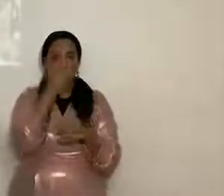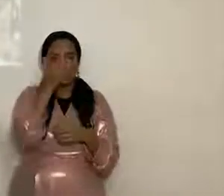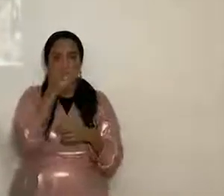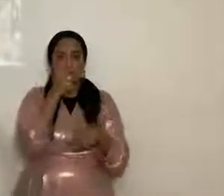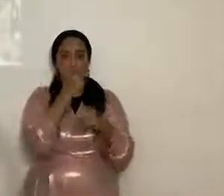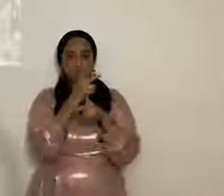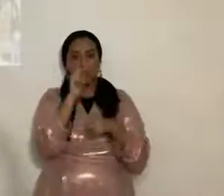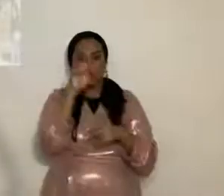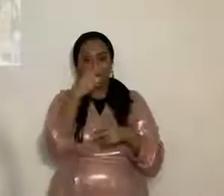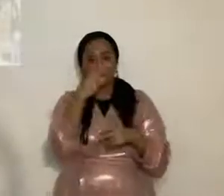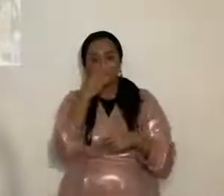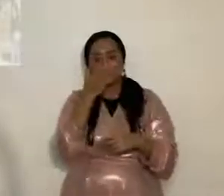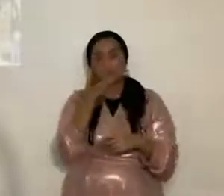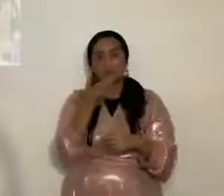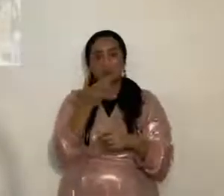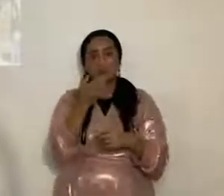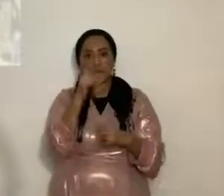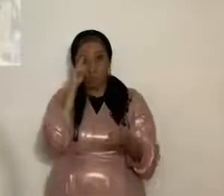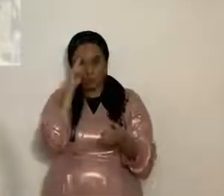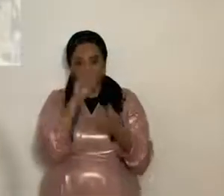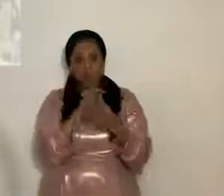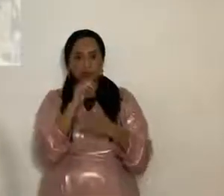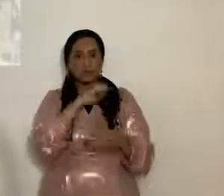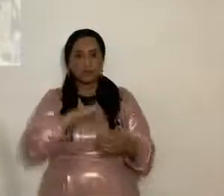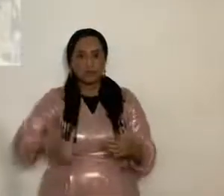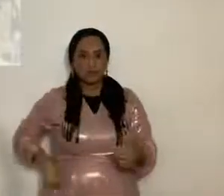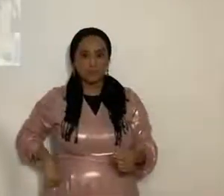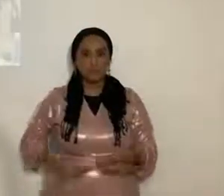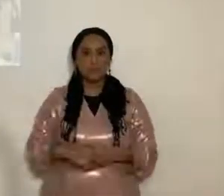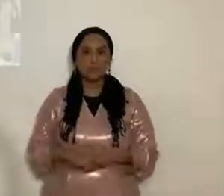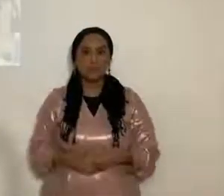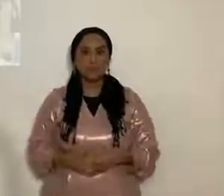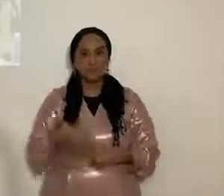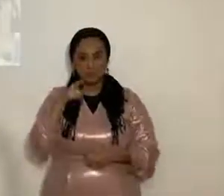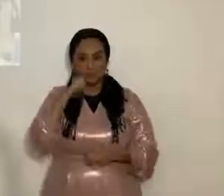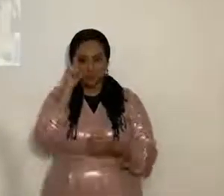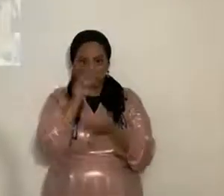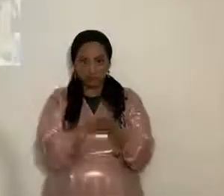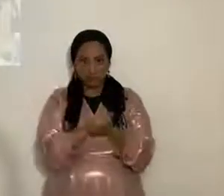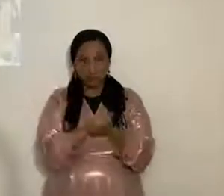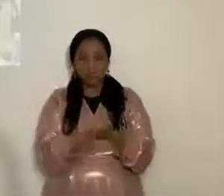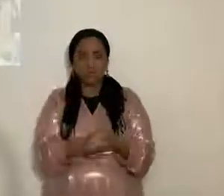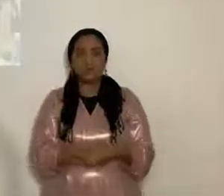que guardas Torah, que estás conectado, que crees en Mashiach, ¿lo crees?